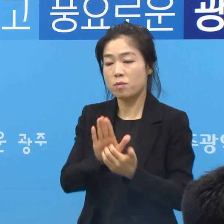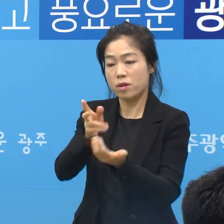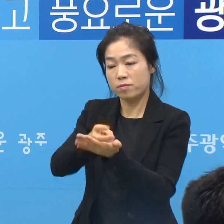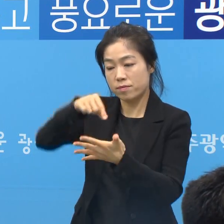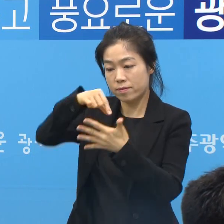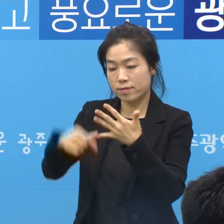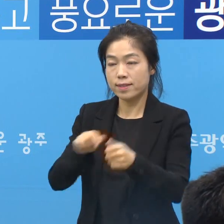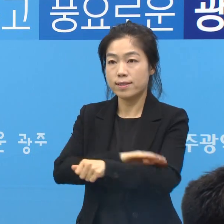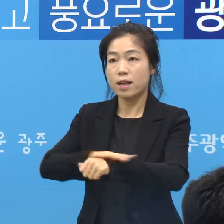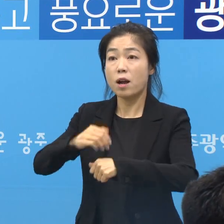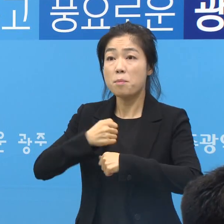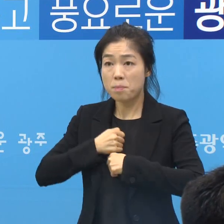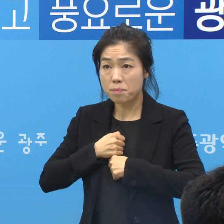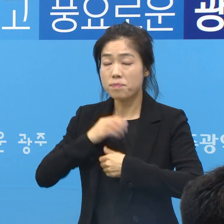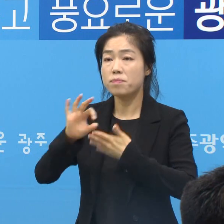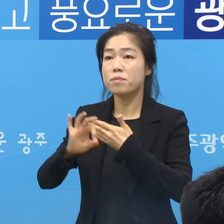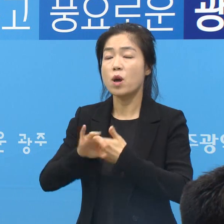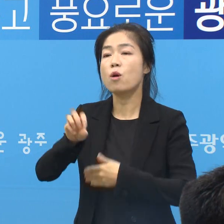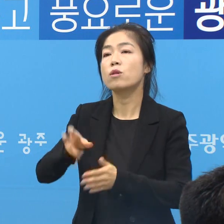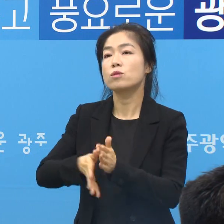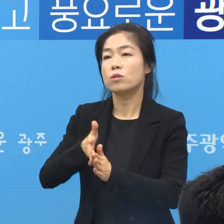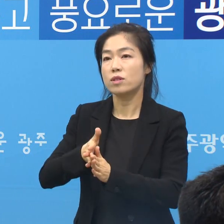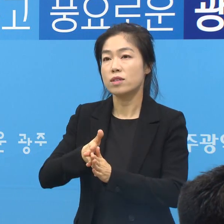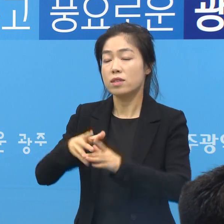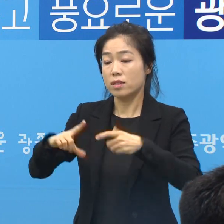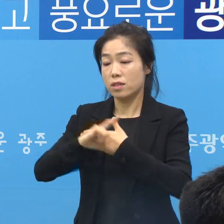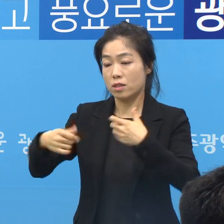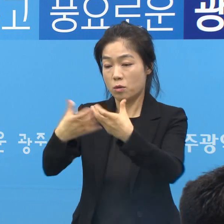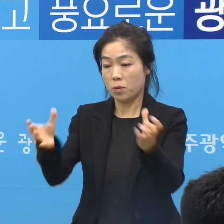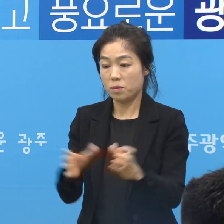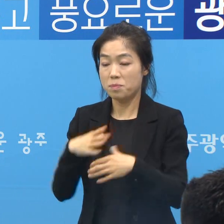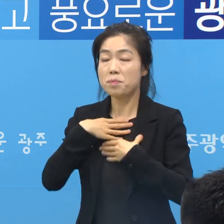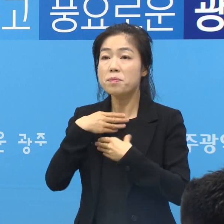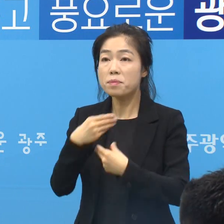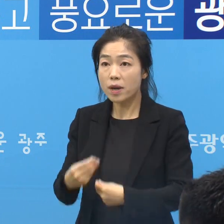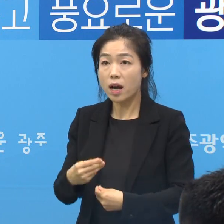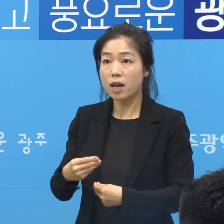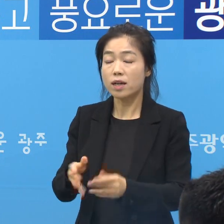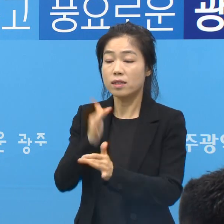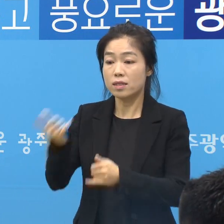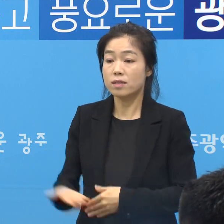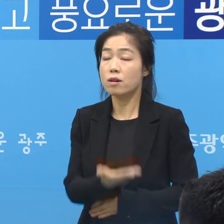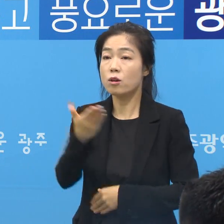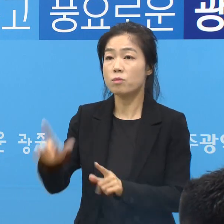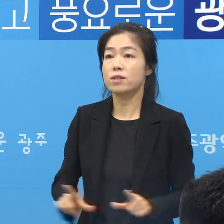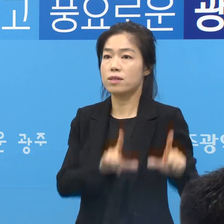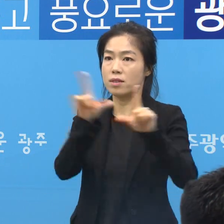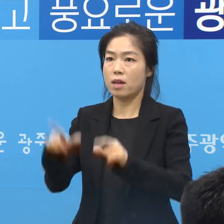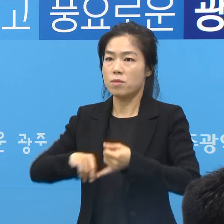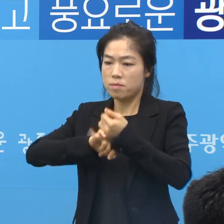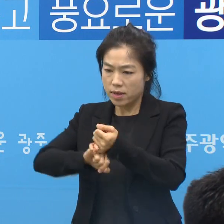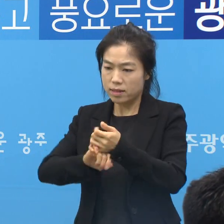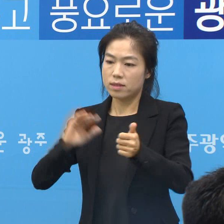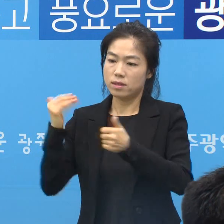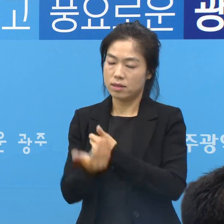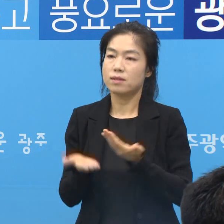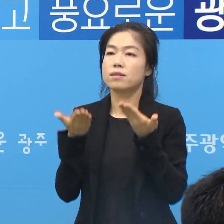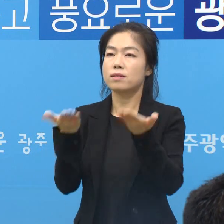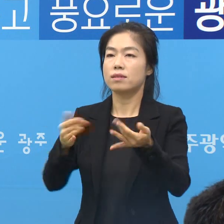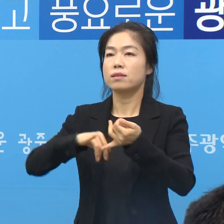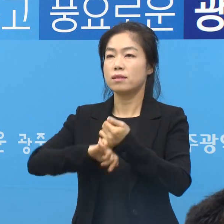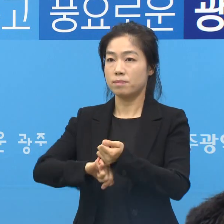방역수칙을 지켜주시면 광주시는 지역공동체의 안전과 시민의 삶을 반드시 지켜낼